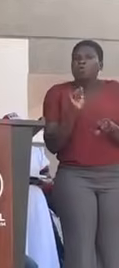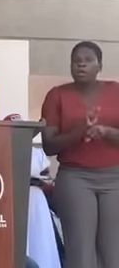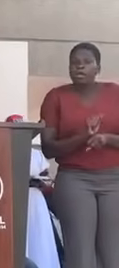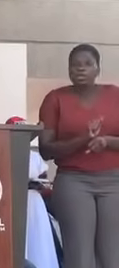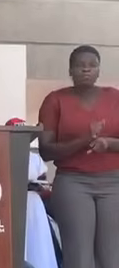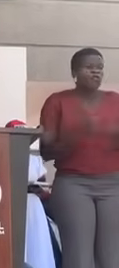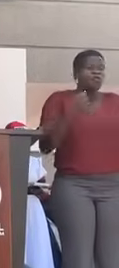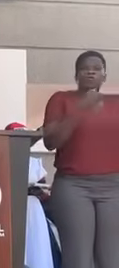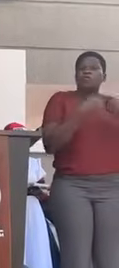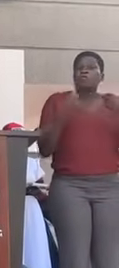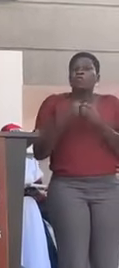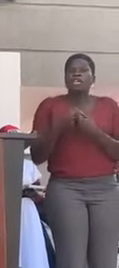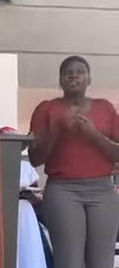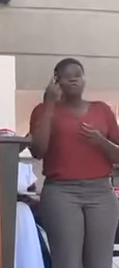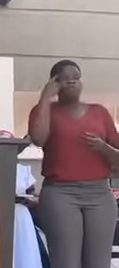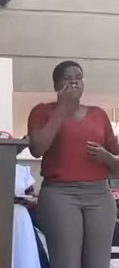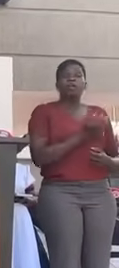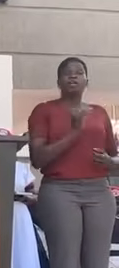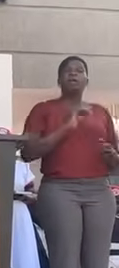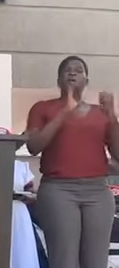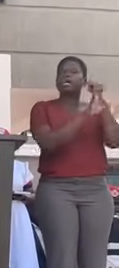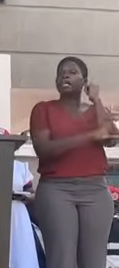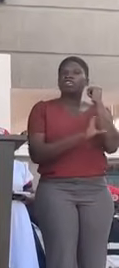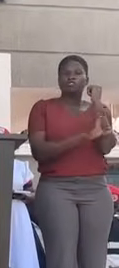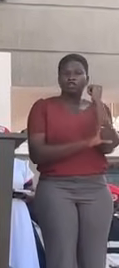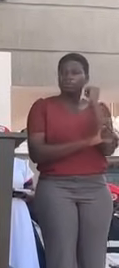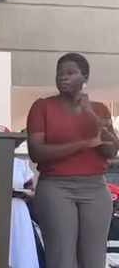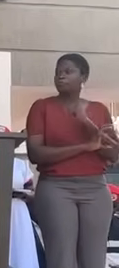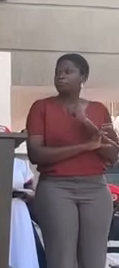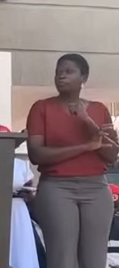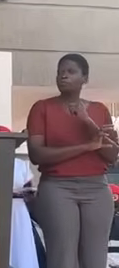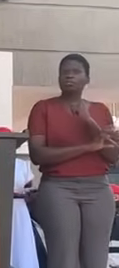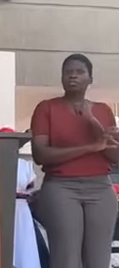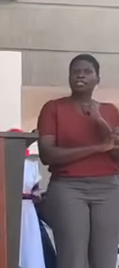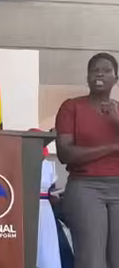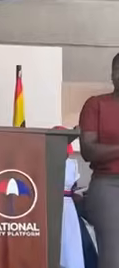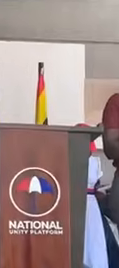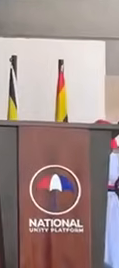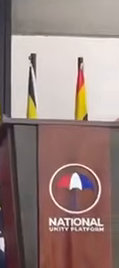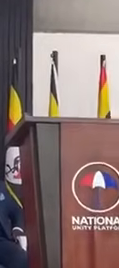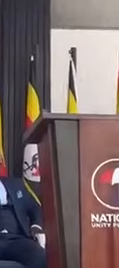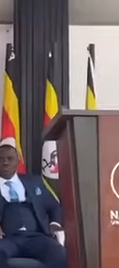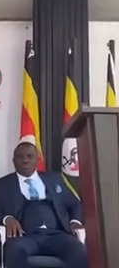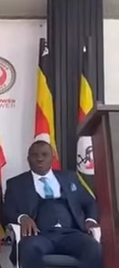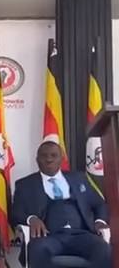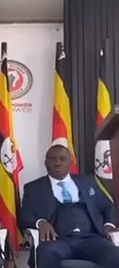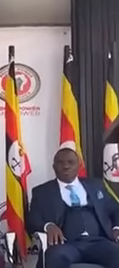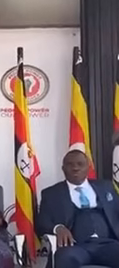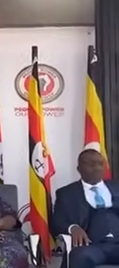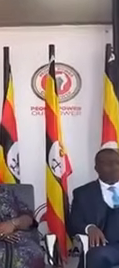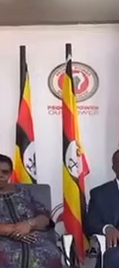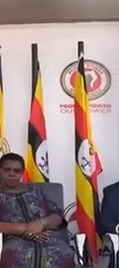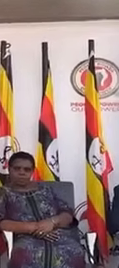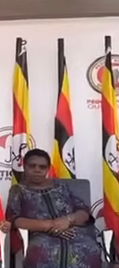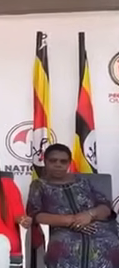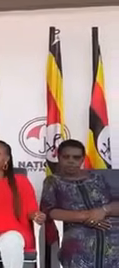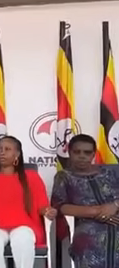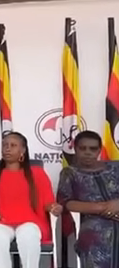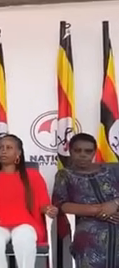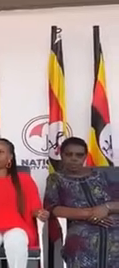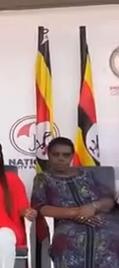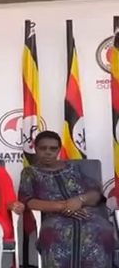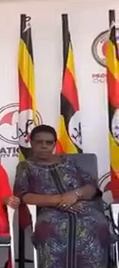okulwanira ensi yaffe bwe mbanga mu lutalo luli we twalwana olw'ensiko saafuna